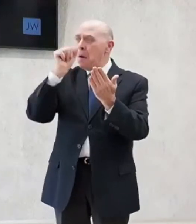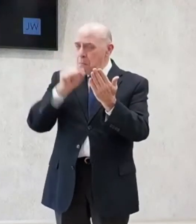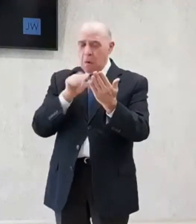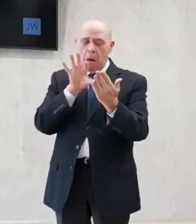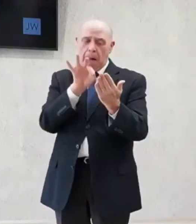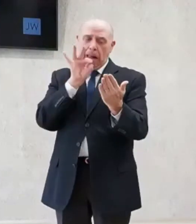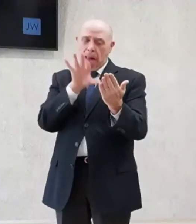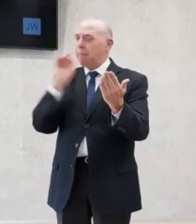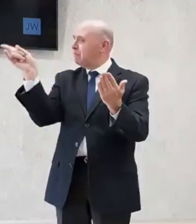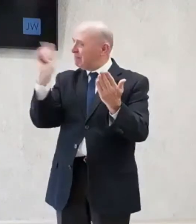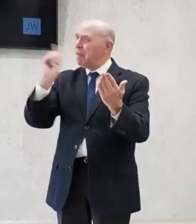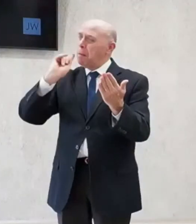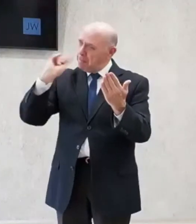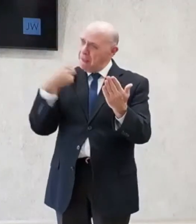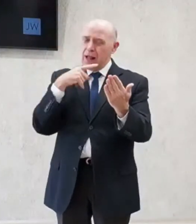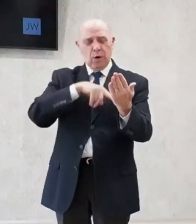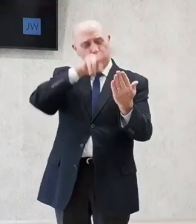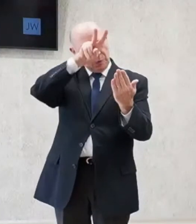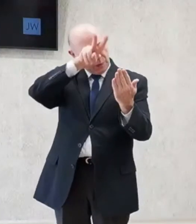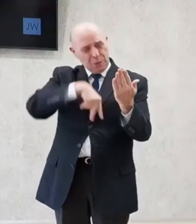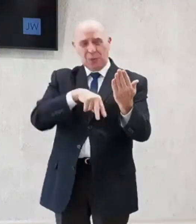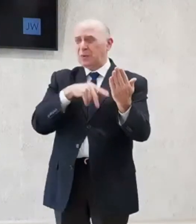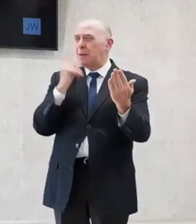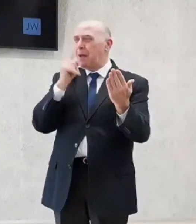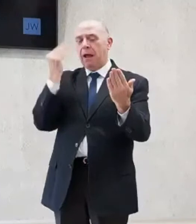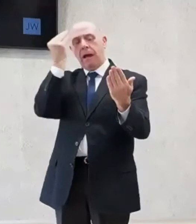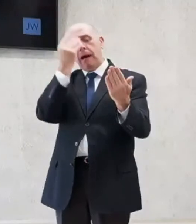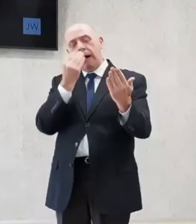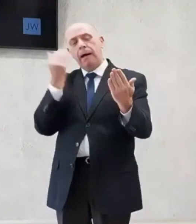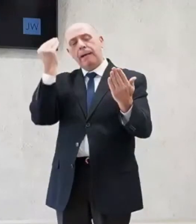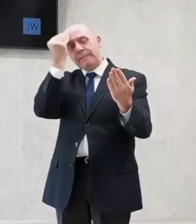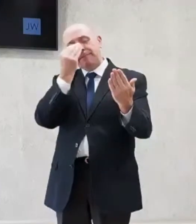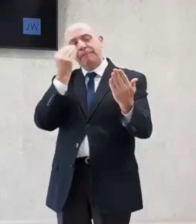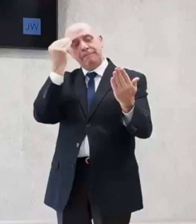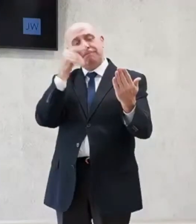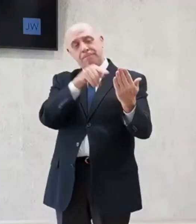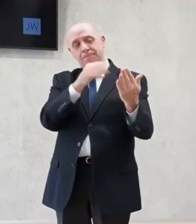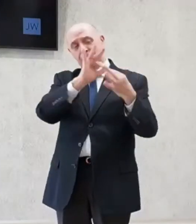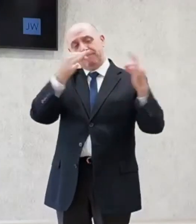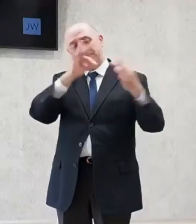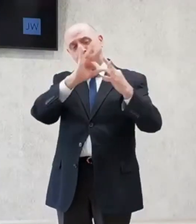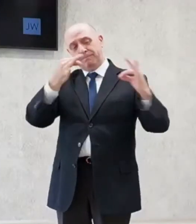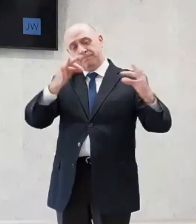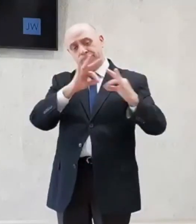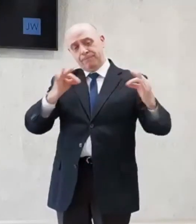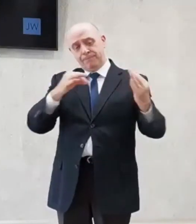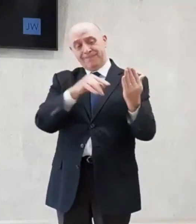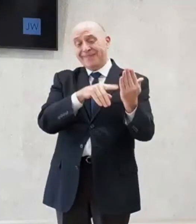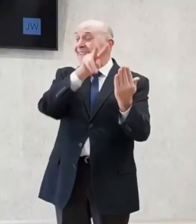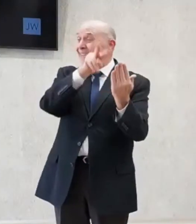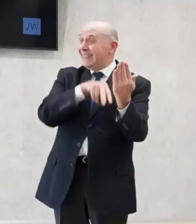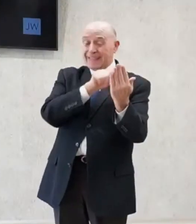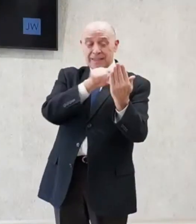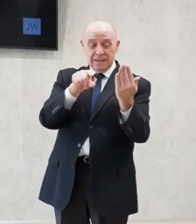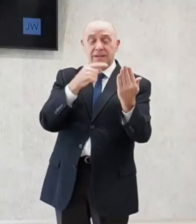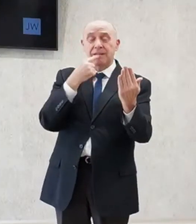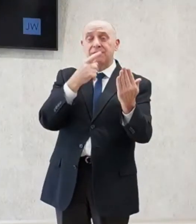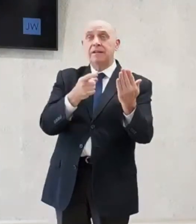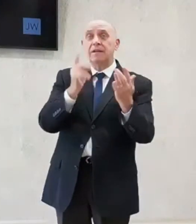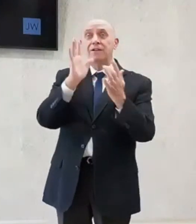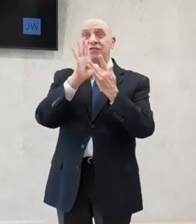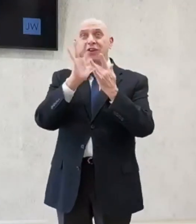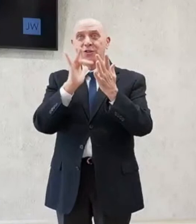estrapolare solo qualche pensiero però è bello riflettere su questa espressione i versetti dicono Gesù